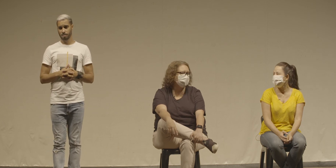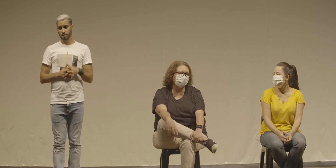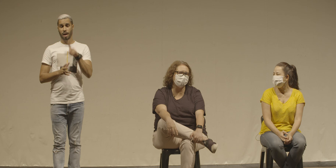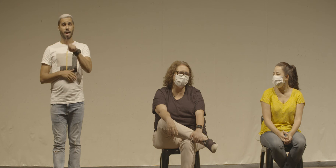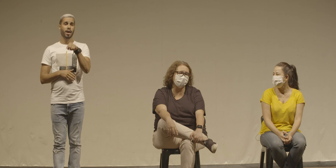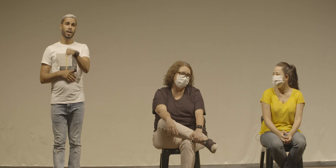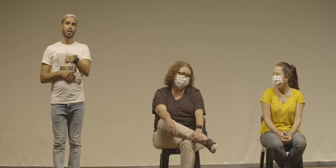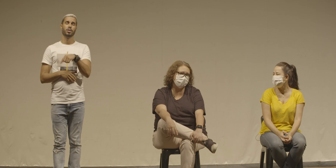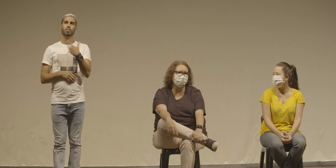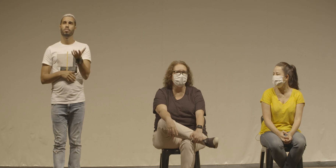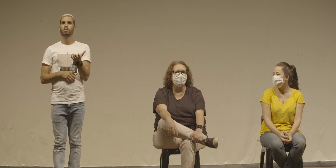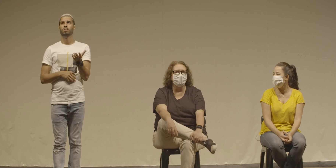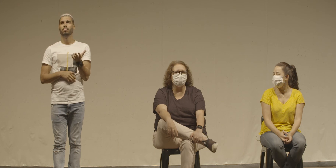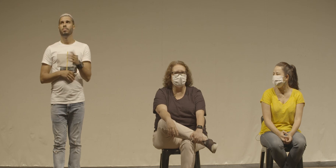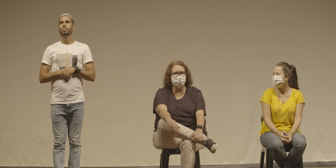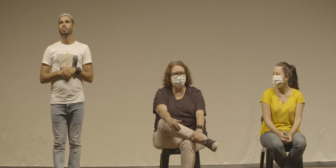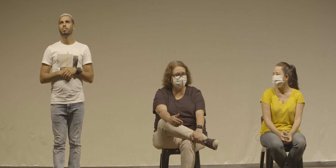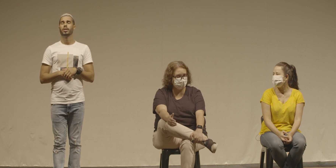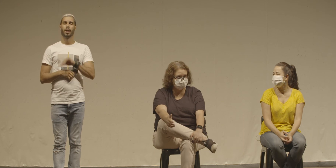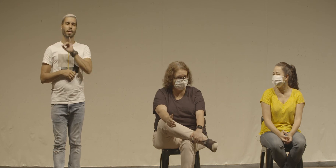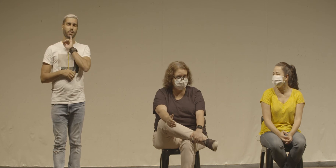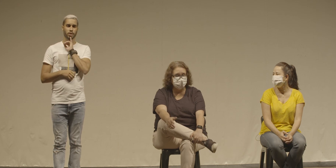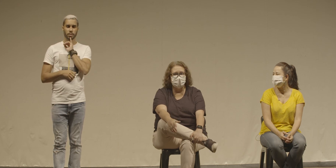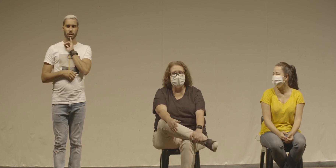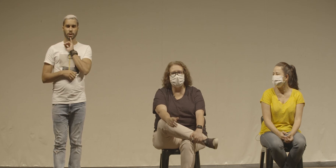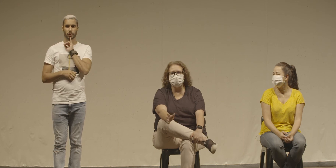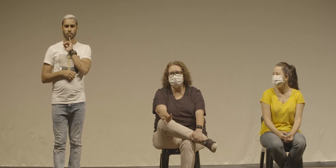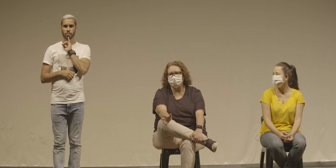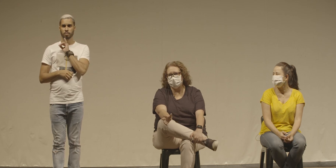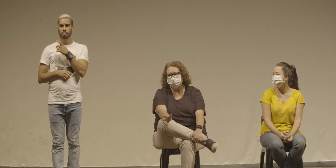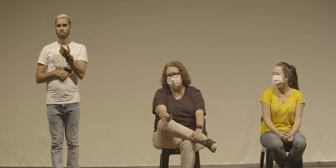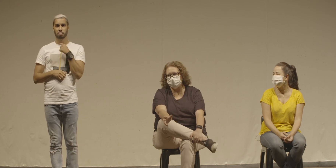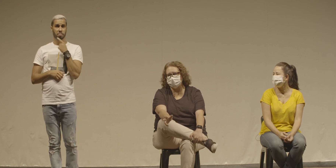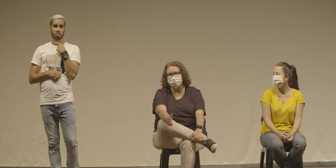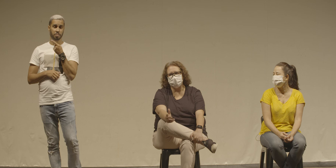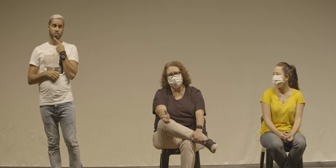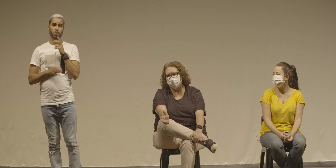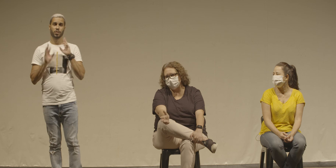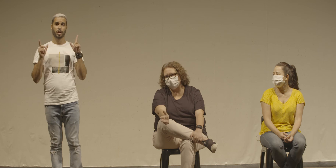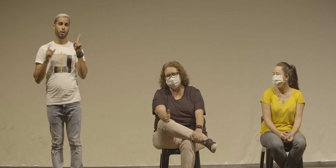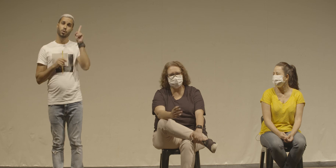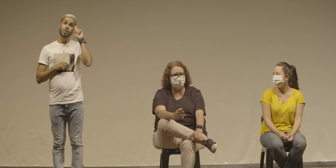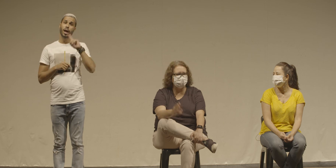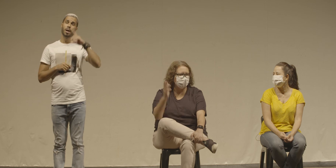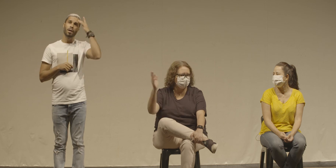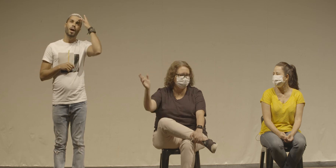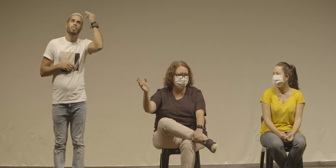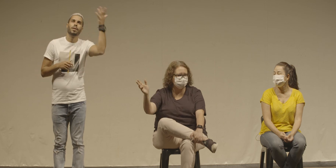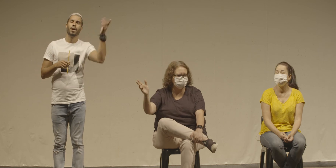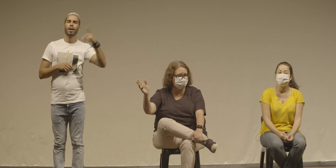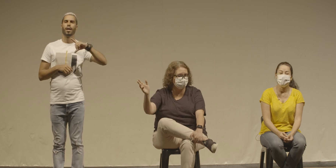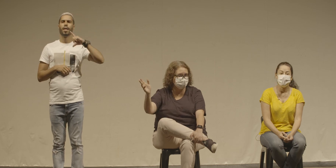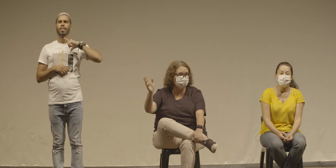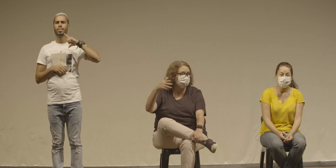A gente queria ter distribuído assim, infelizmente não foi possível, mas a gente também não sabe o dia de amanhã, a gente tem a Olimpíada em